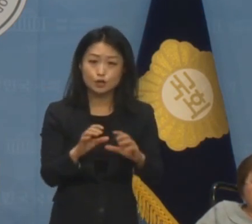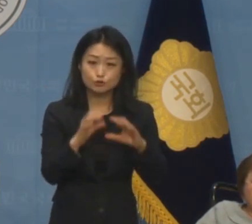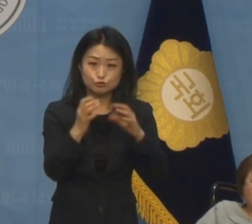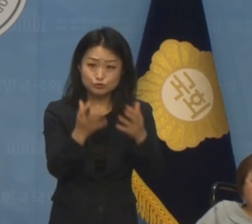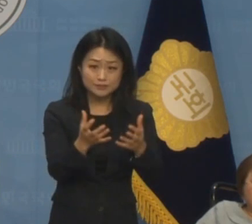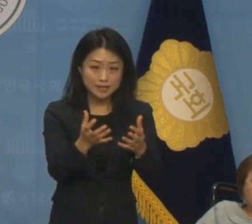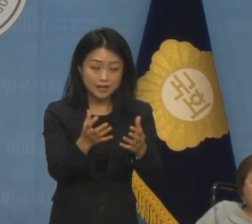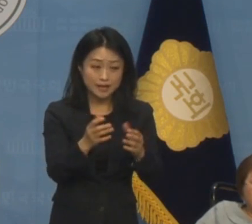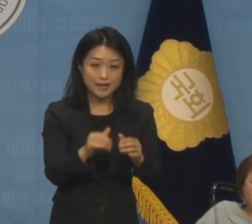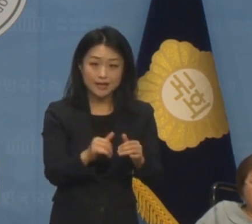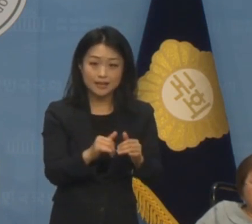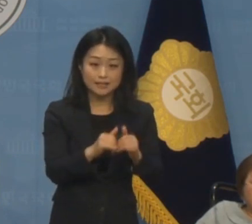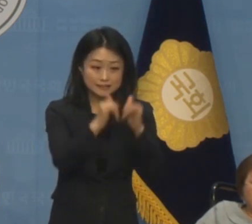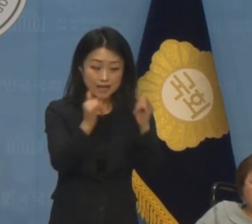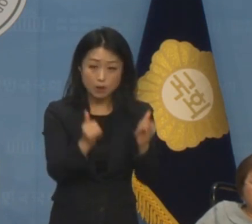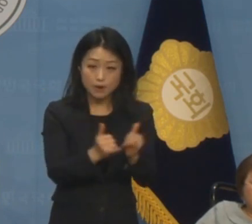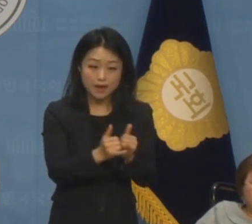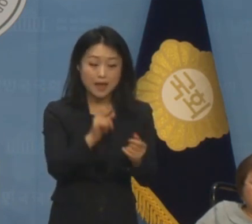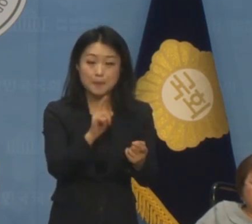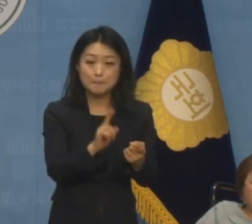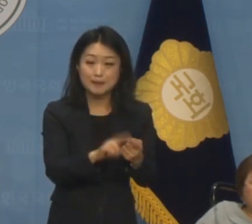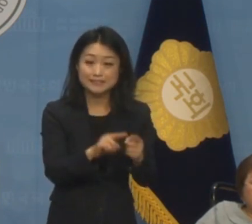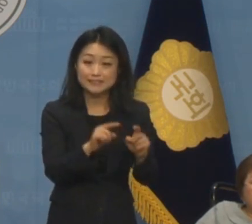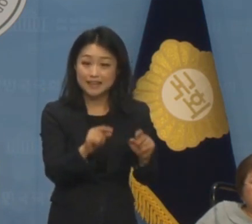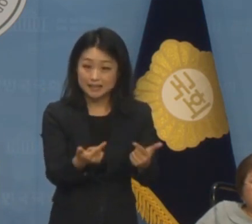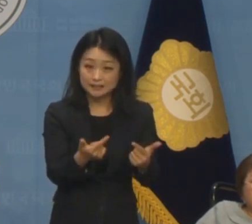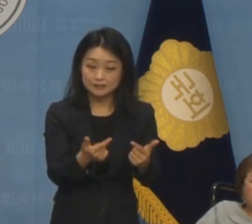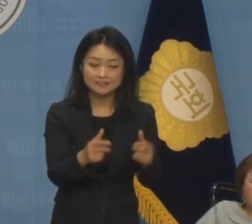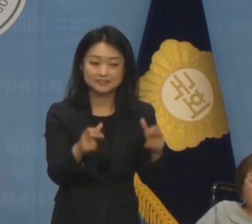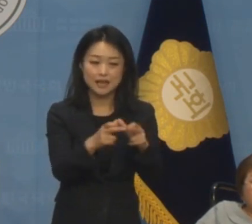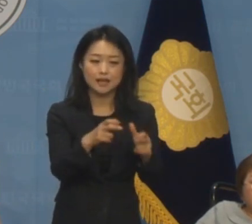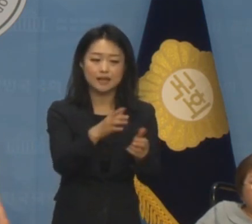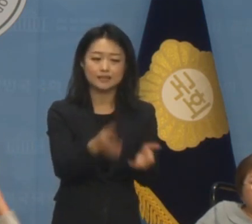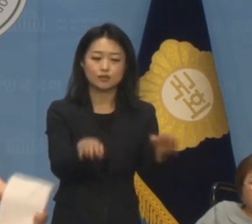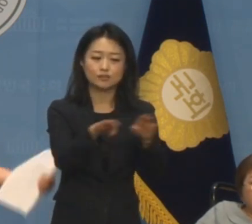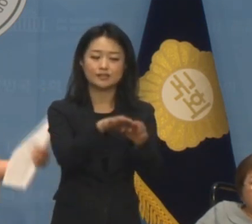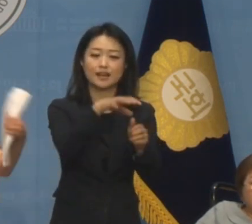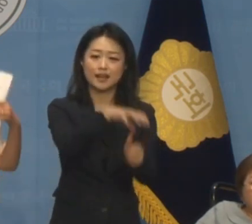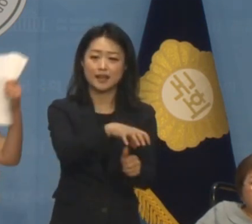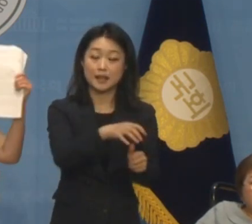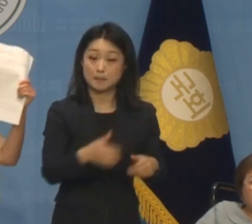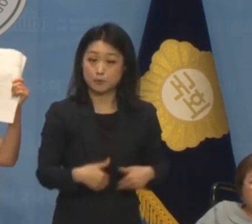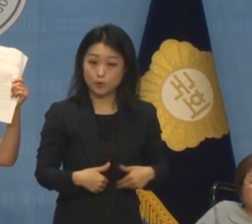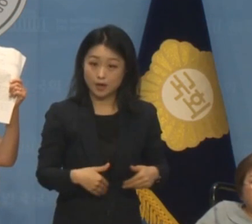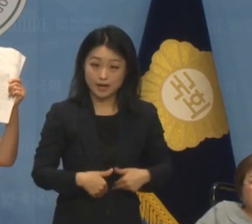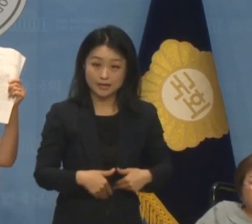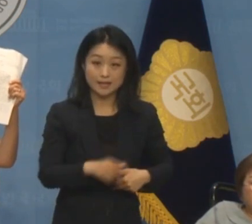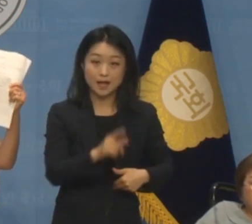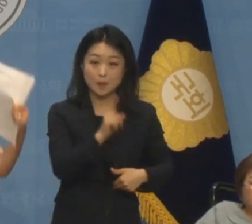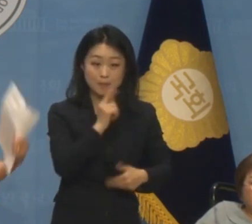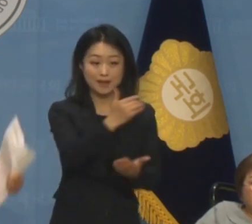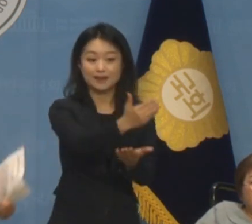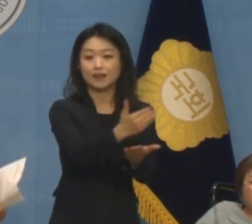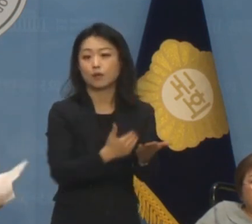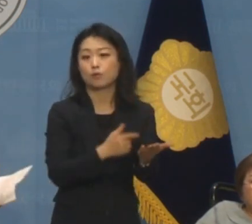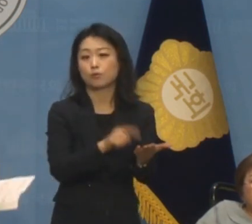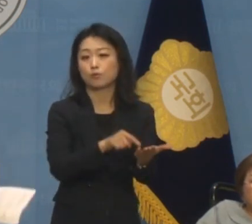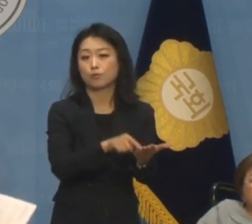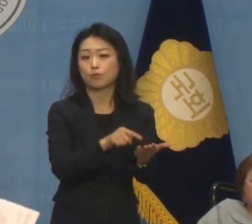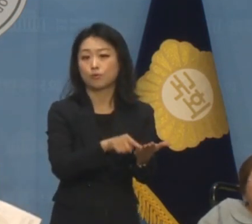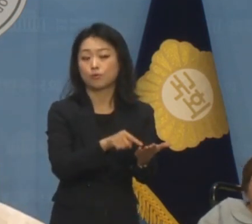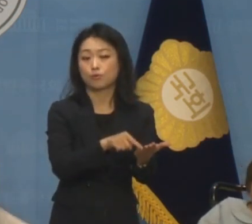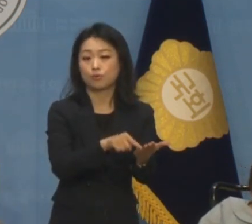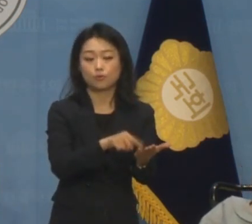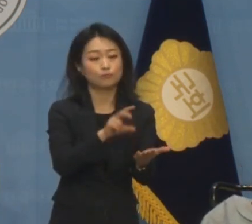오세훈 서울시장의 거짓 선동에 대한 증거가 지금 여기 있습니다.